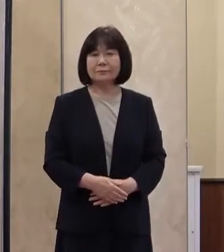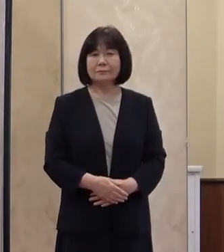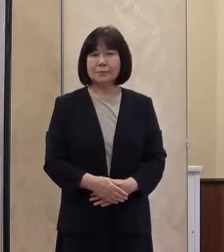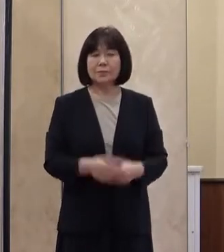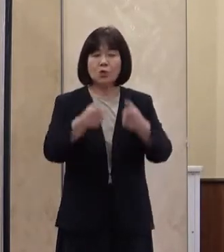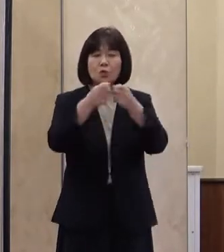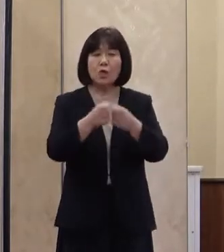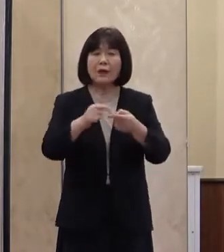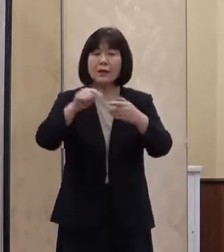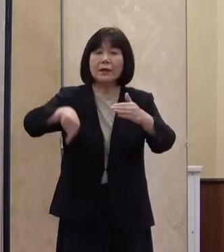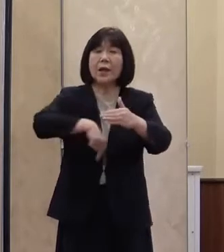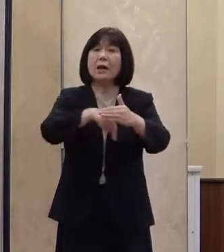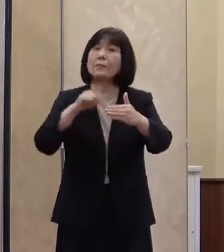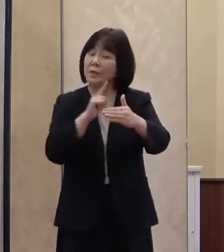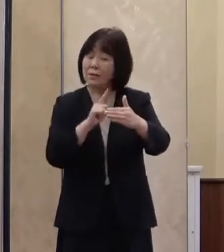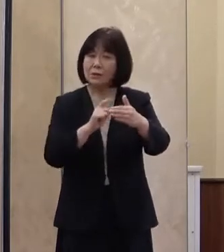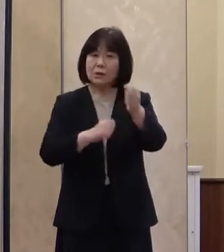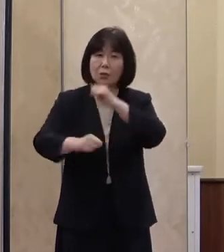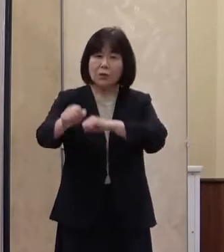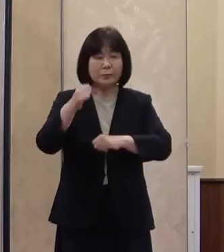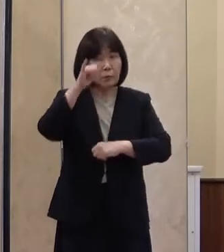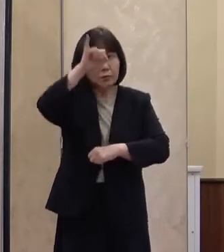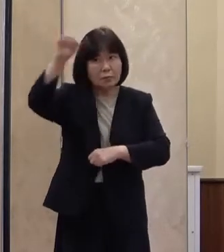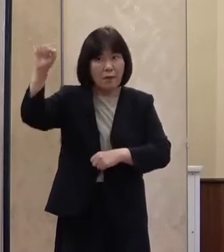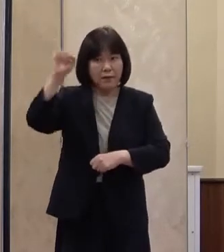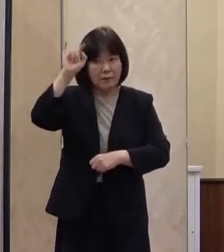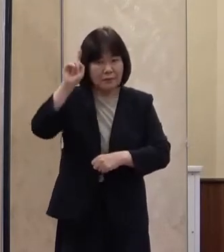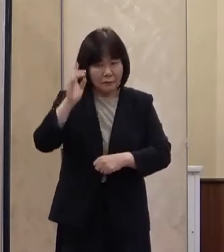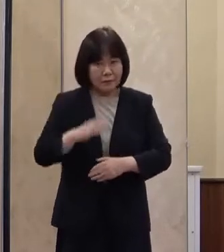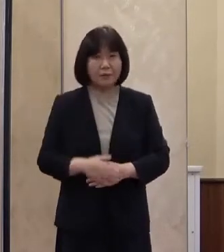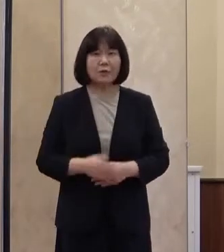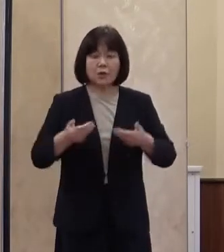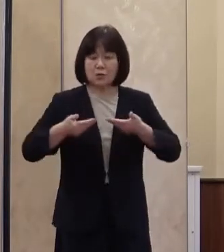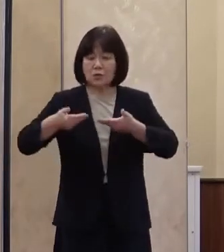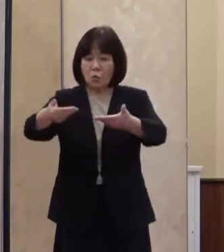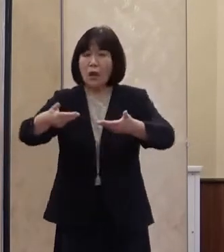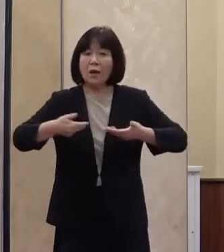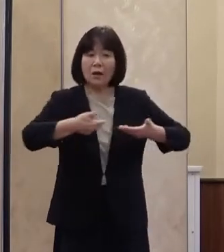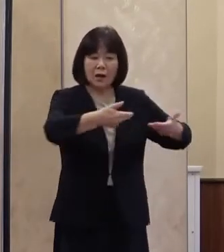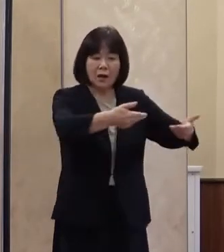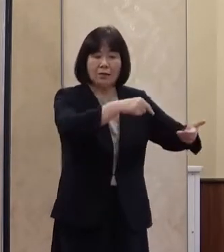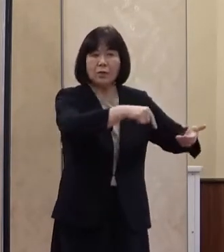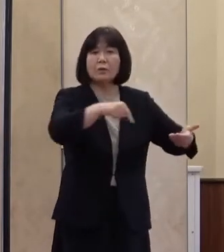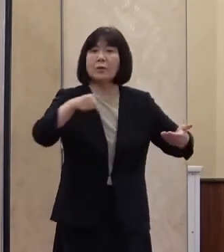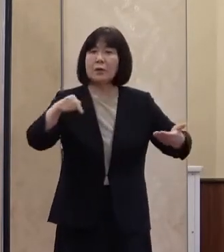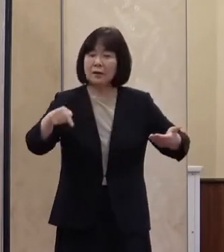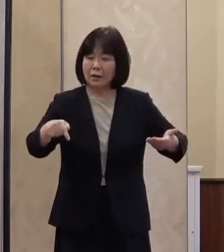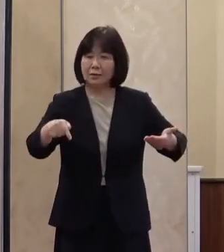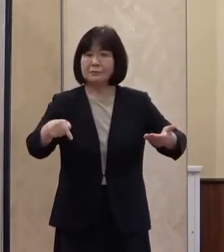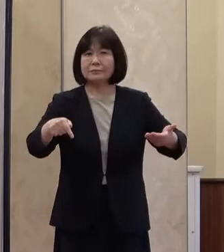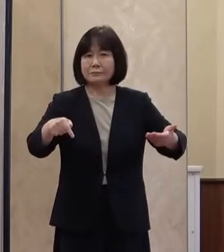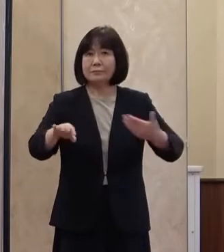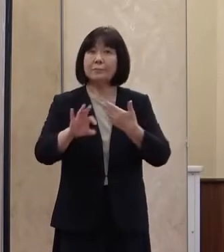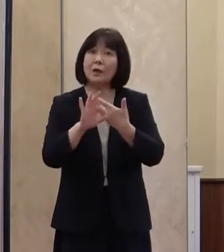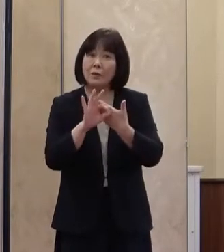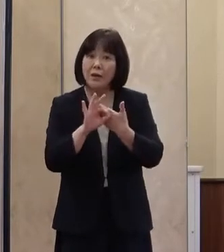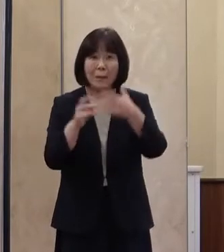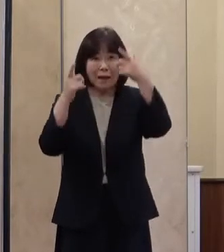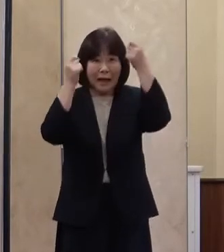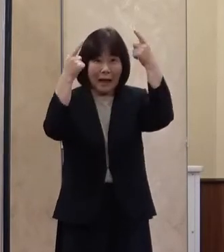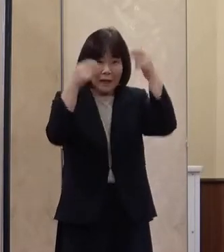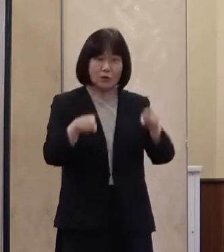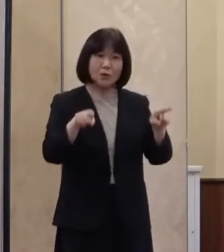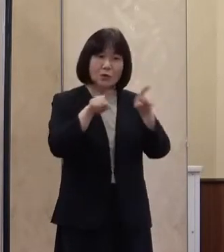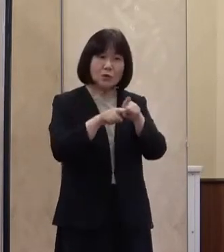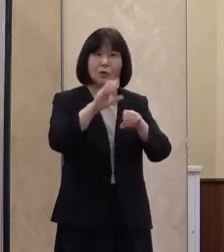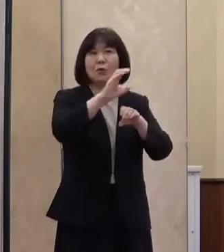具体的な中身で取り組みのイメージですが、それぞれの商店街において、例えば大学なんかとコラボ